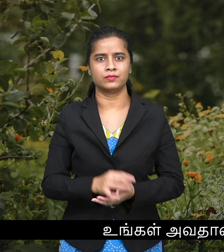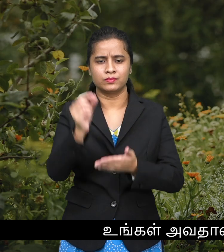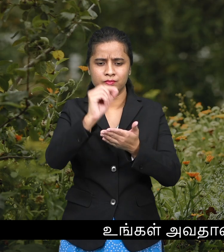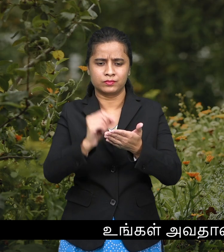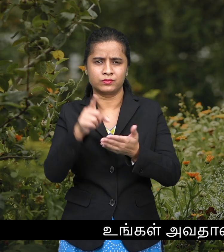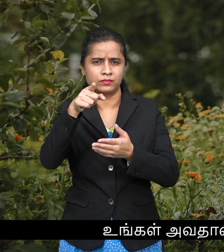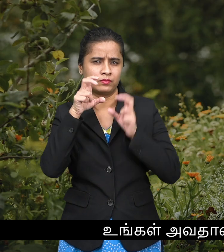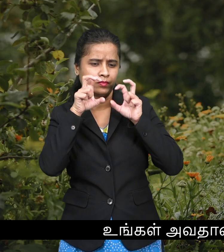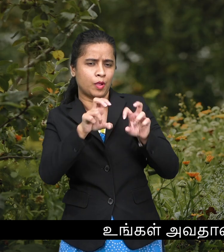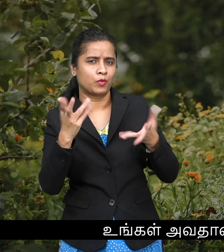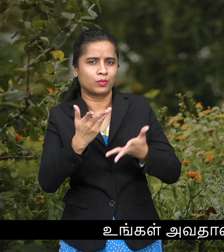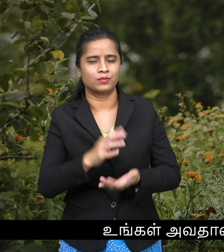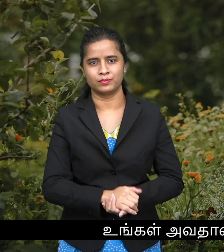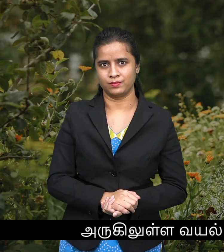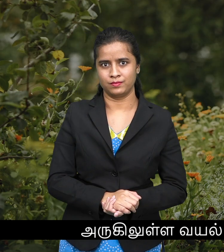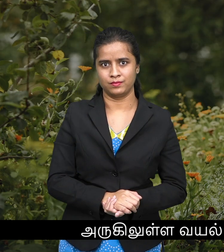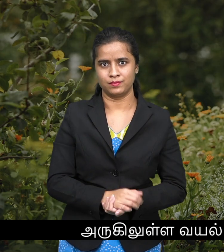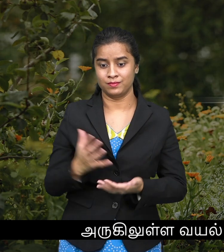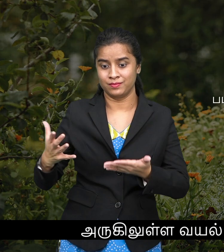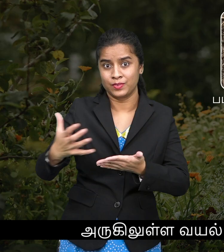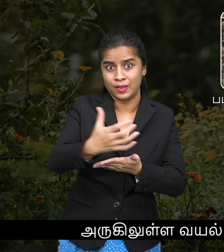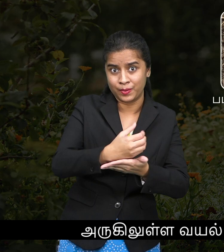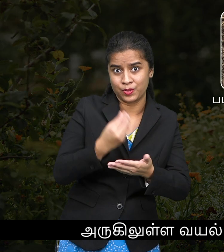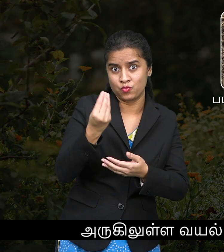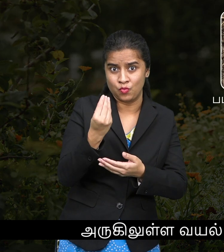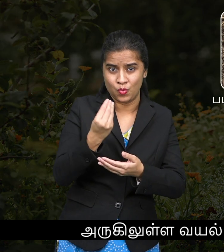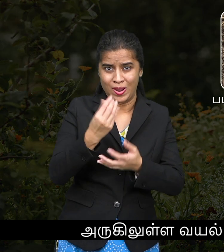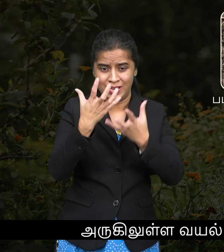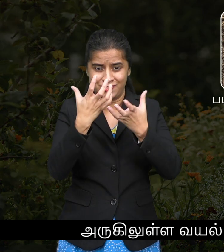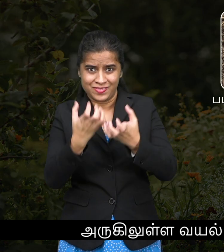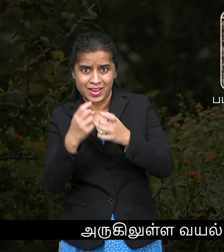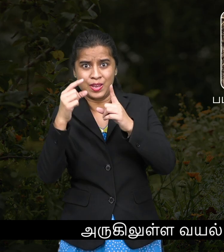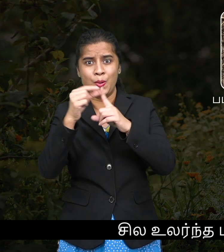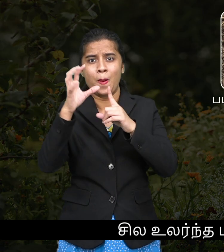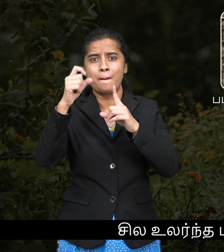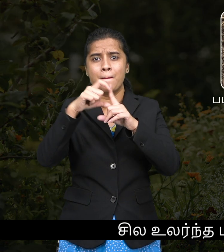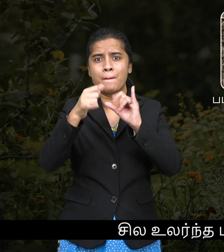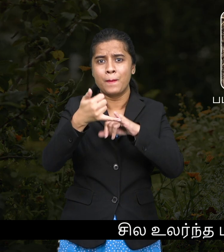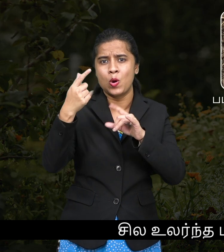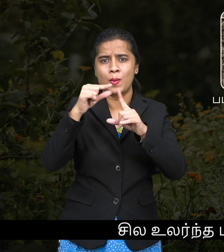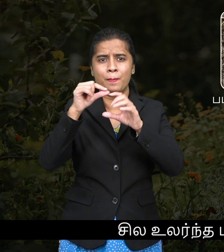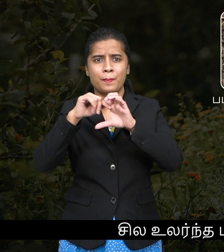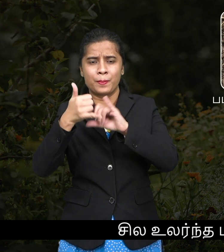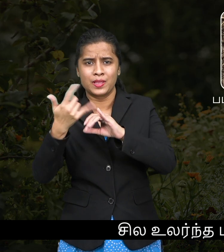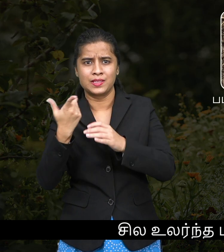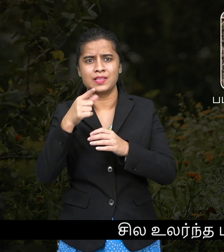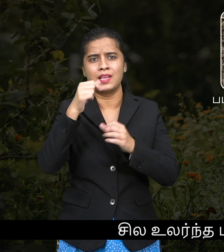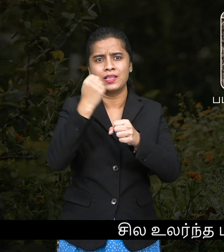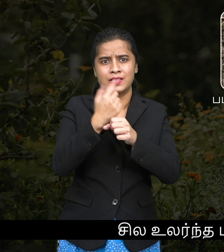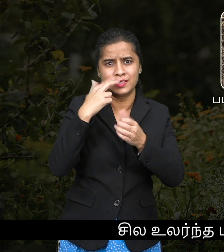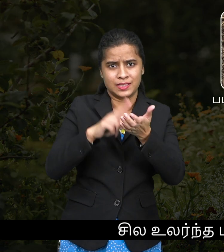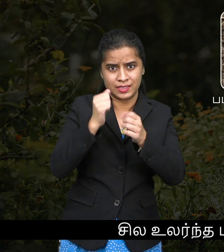உங்கள் அவதானிப்புகளை எழுதுங்கள். அருகிலுள்ள வயல் அல்லது கடையில் இருந்து சில உலர்ந்த பட்டாணி,